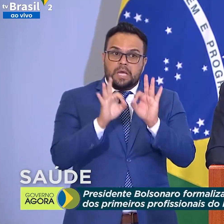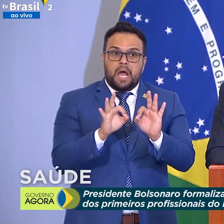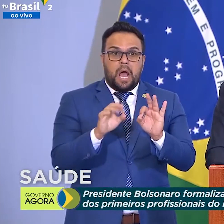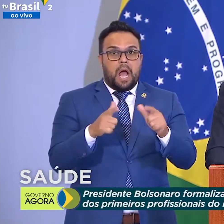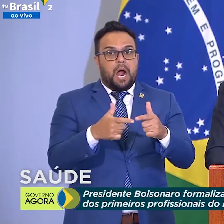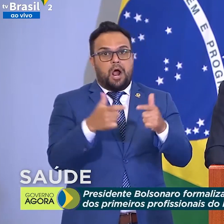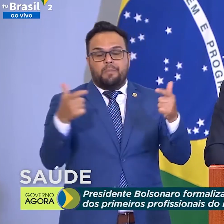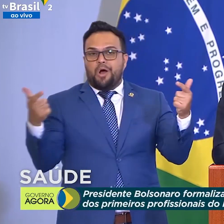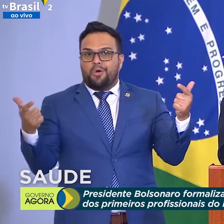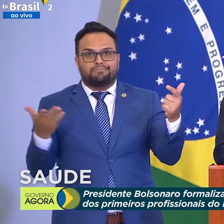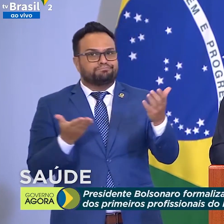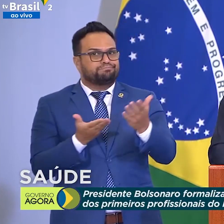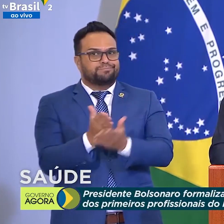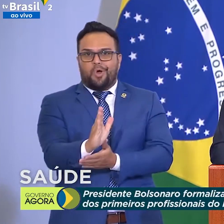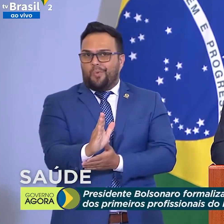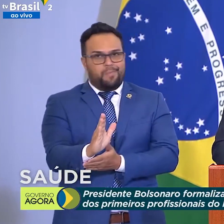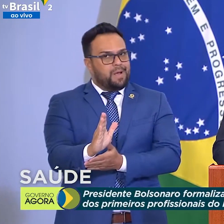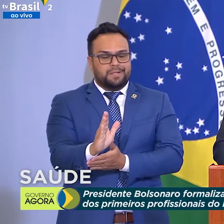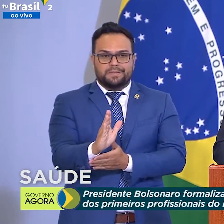aprovada,